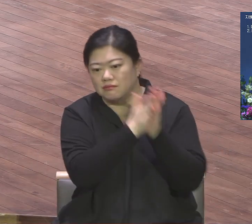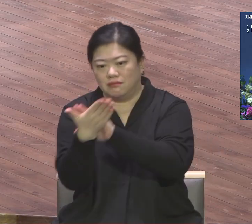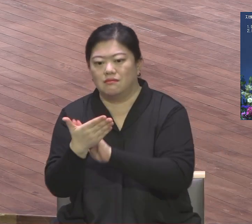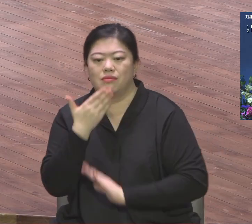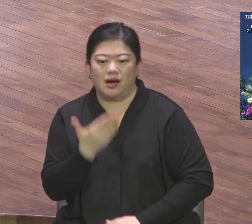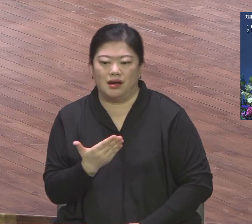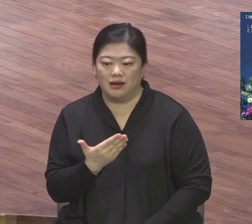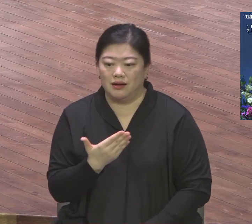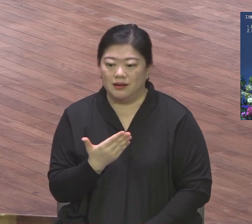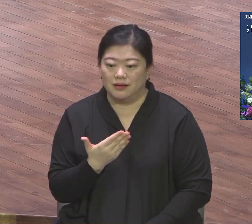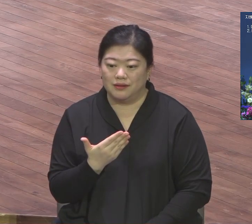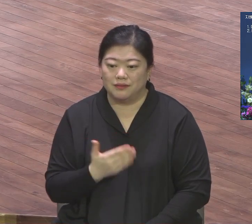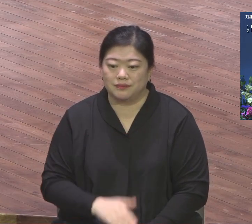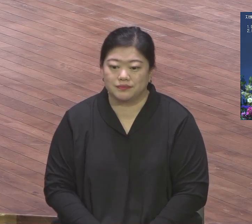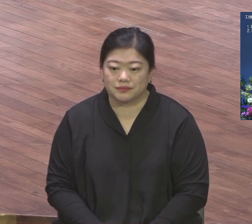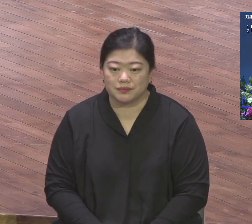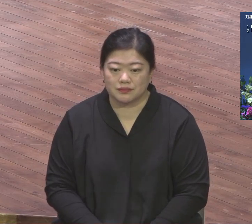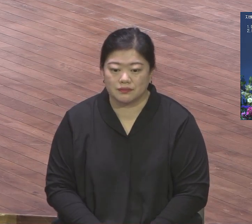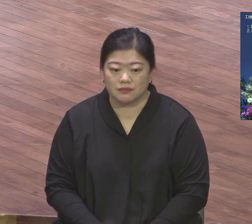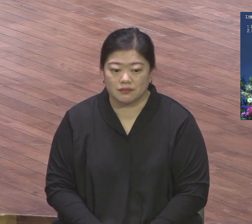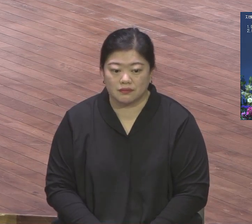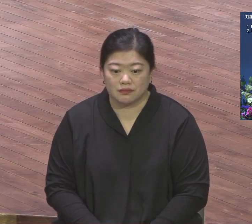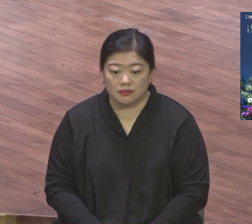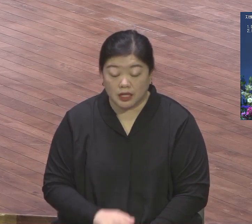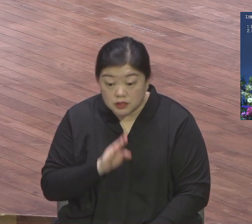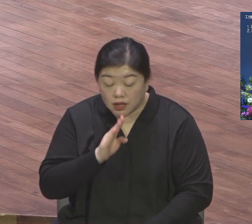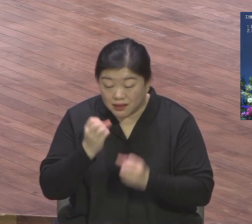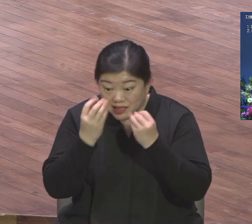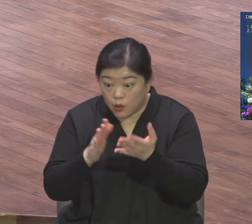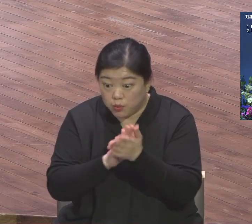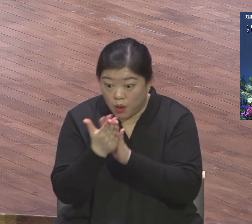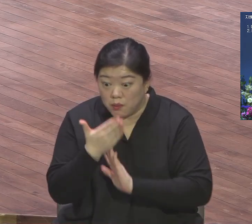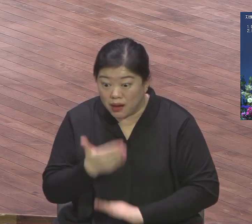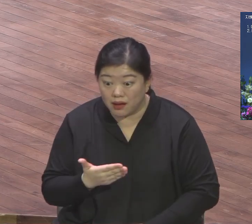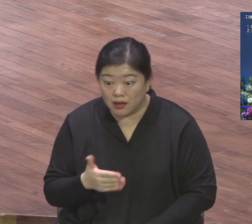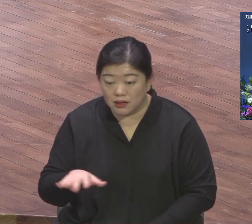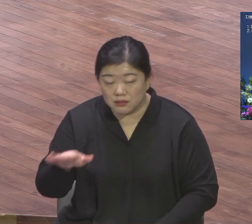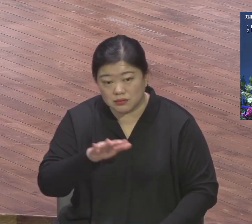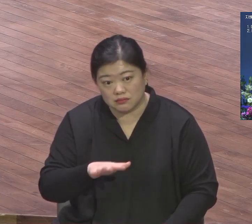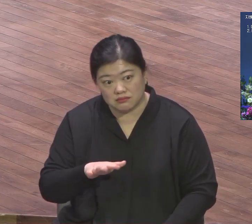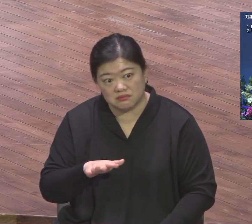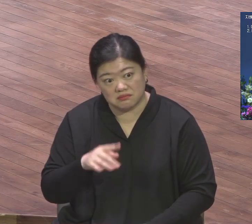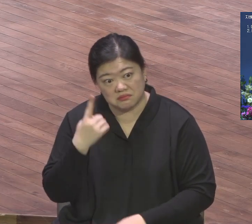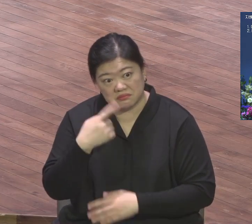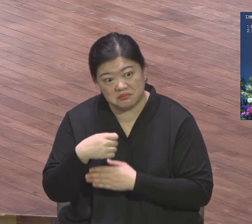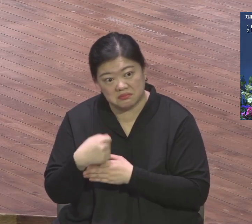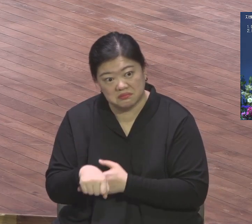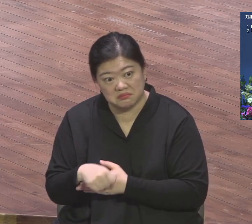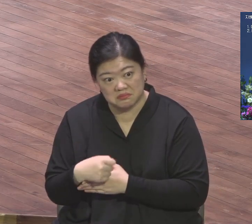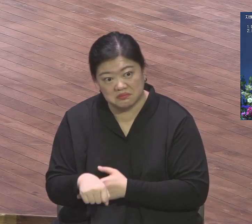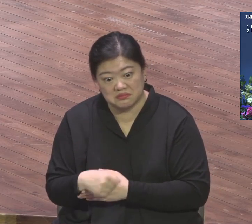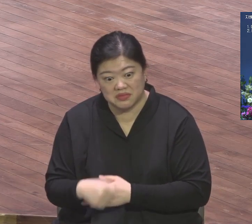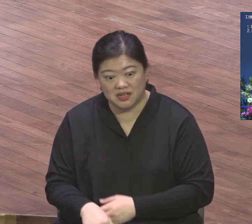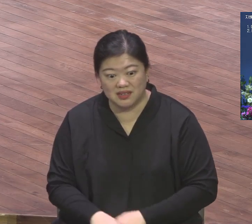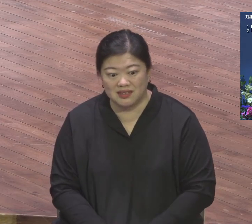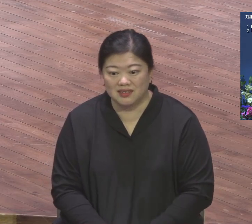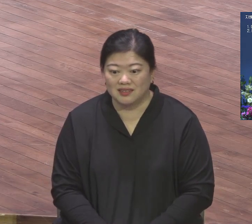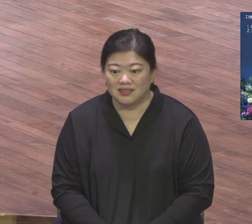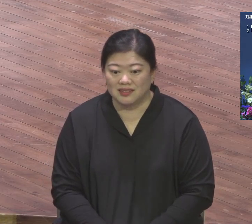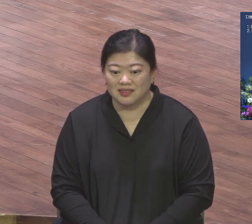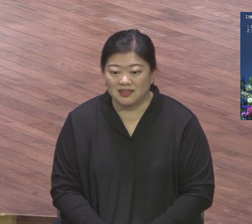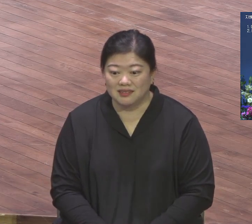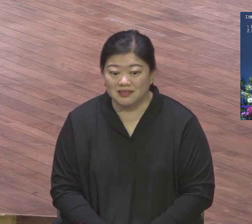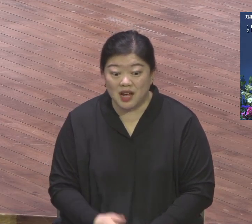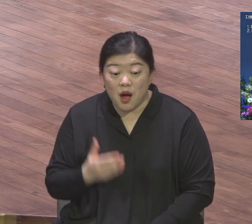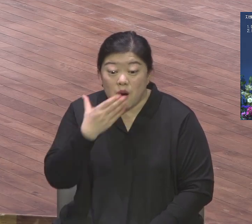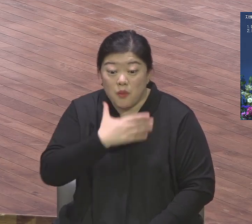바랍니다. 기대하세요. 새롭게 된다니까요. 복음이 뭘 못하겠어요. 복음의 능력은 뭘 새롭게 못하겠냐고.